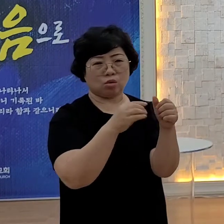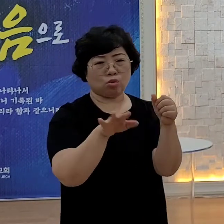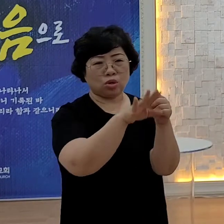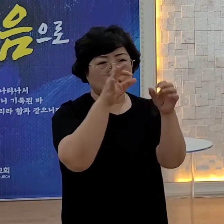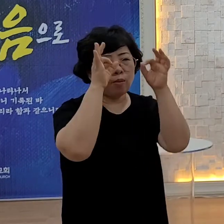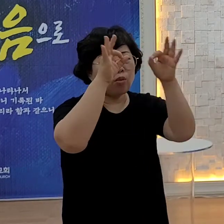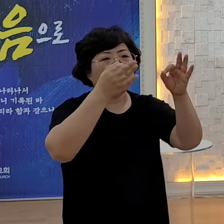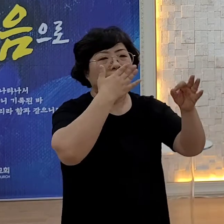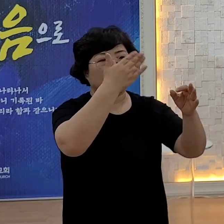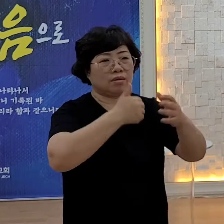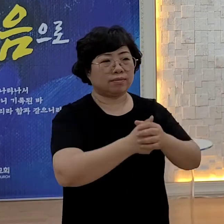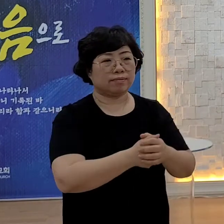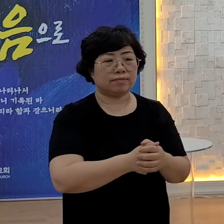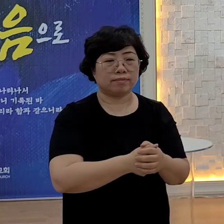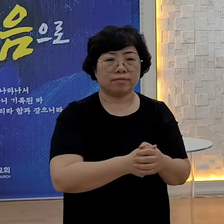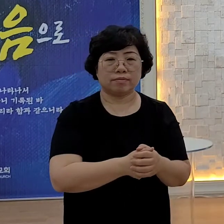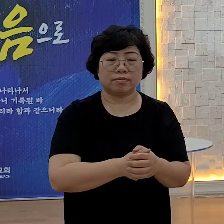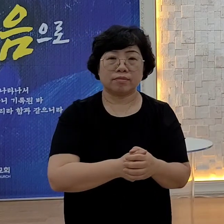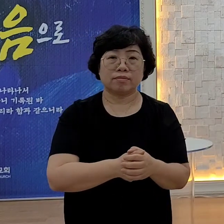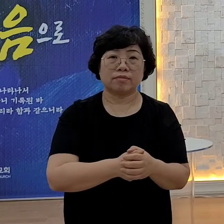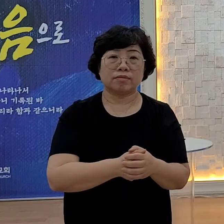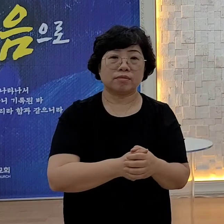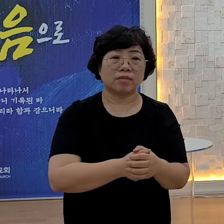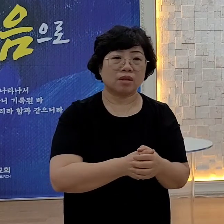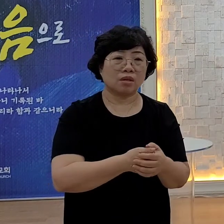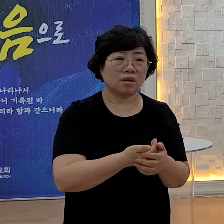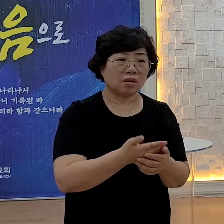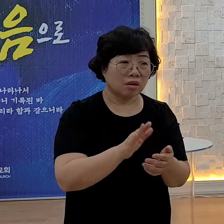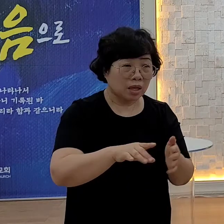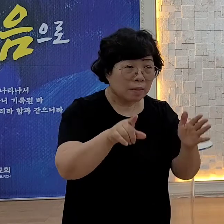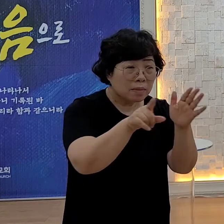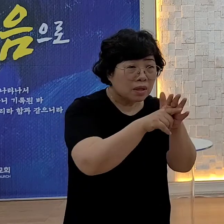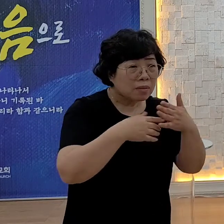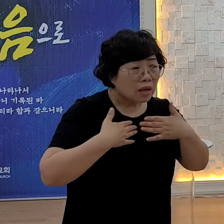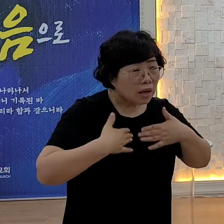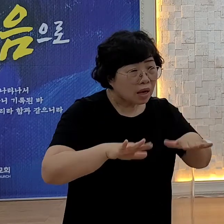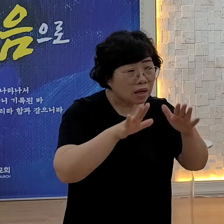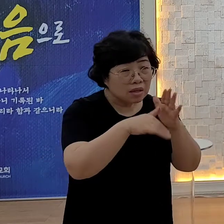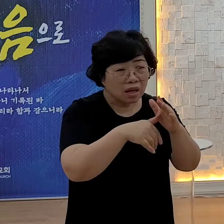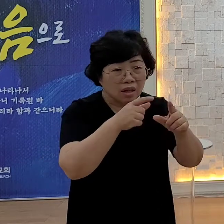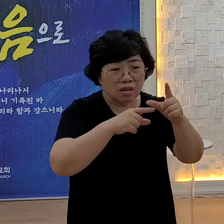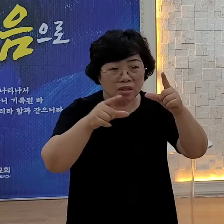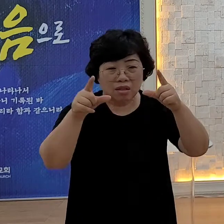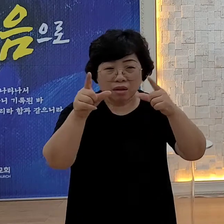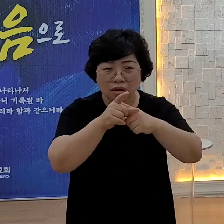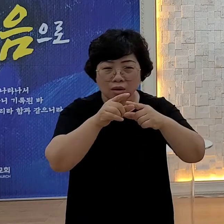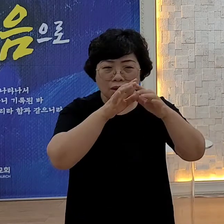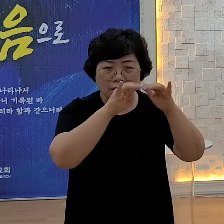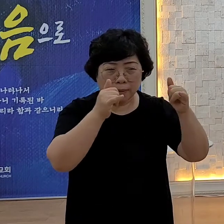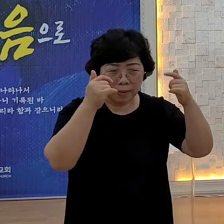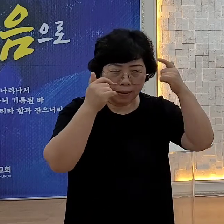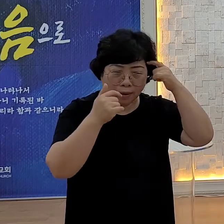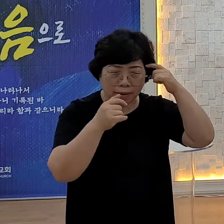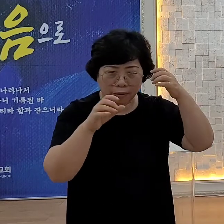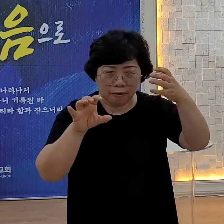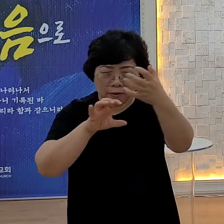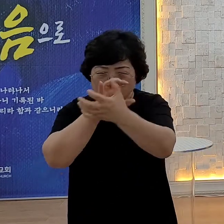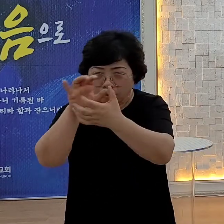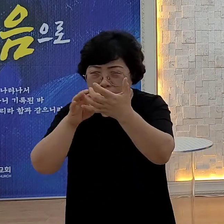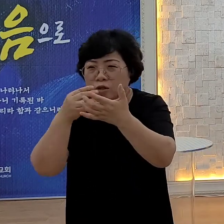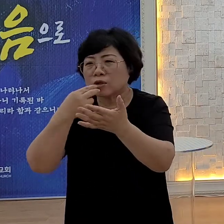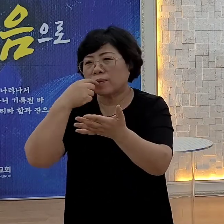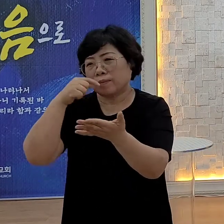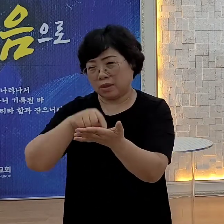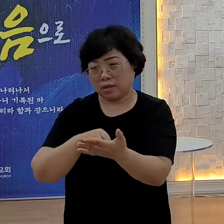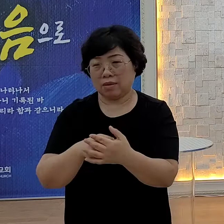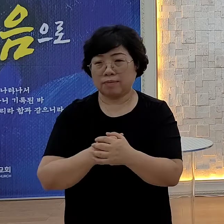사실입니다. 그런데 여러분 믿음이 약하면 약할수록 더 인간적인 방법을 추구하게 됩니다.